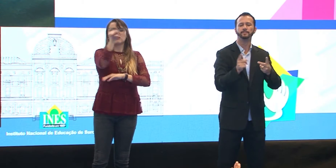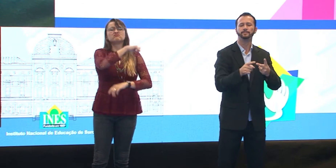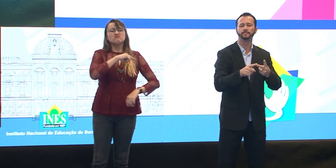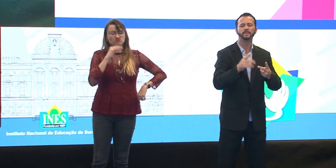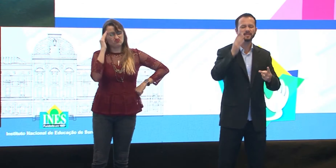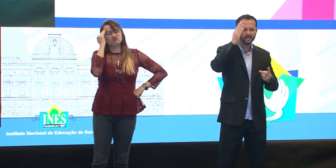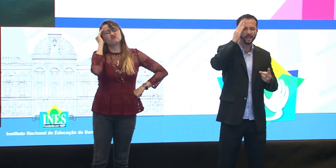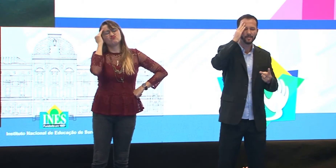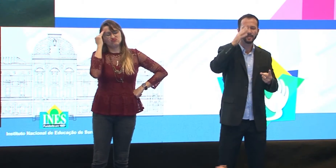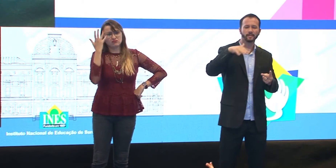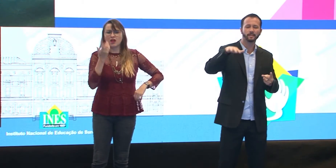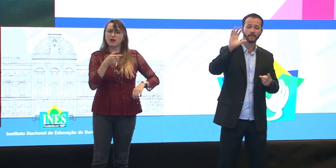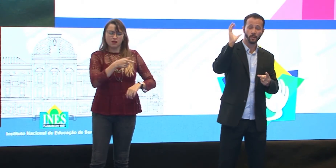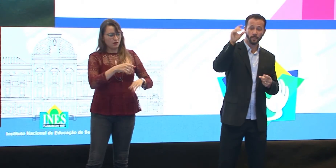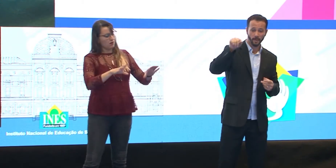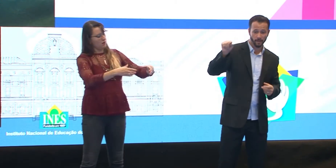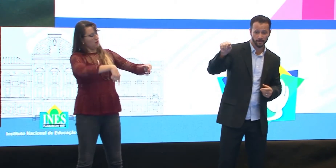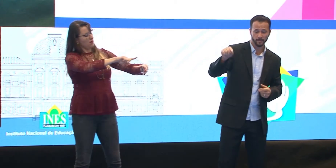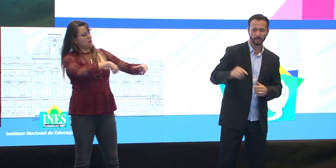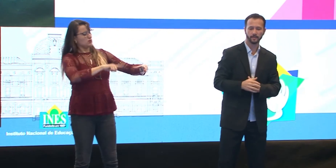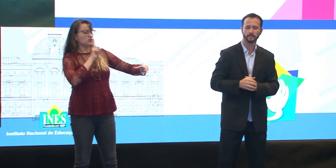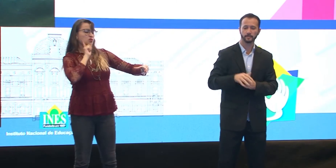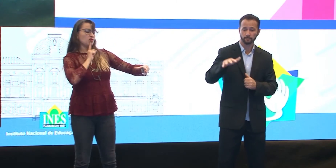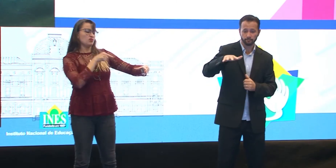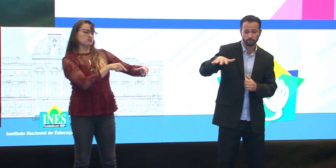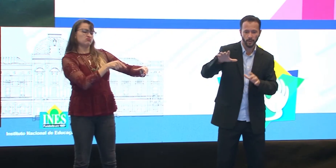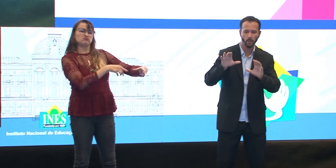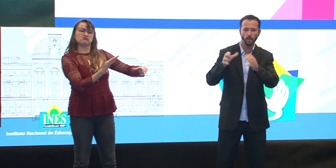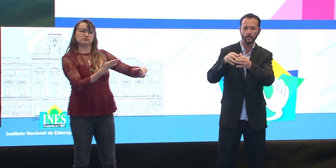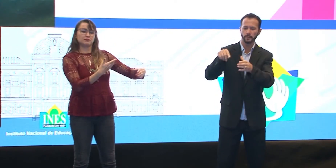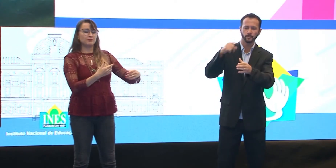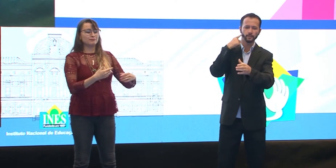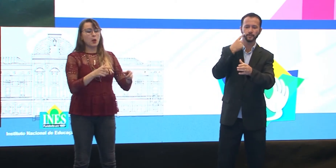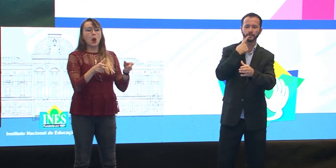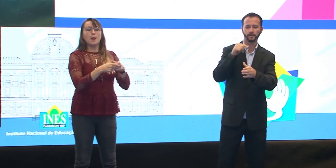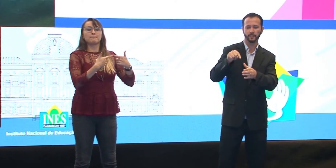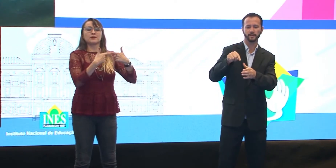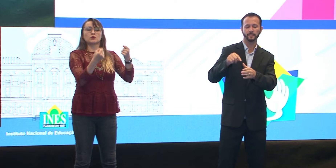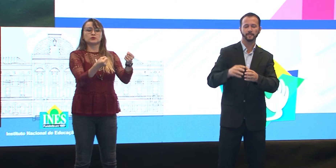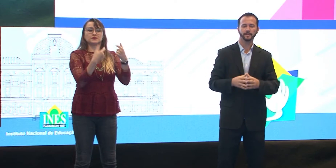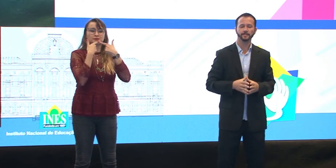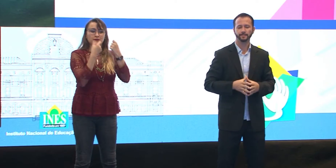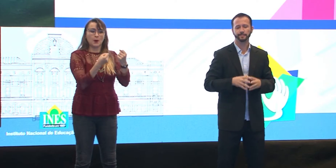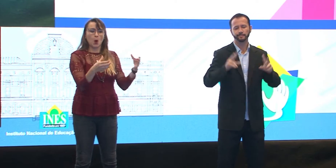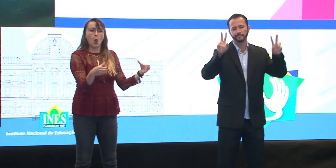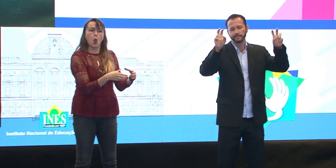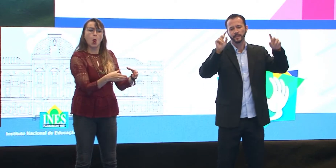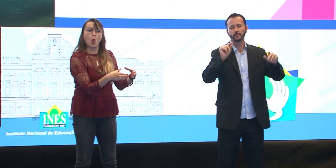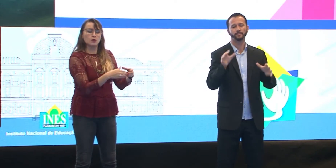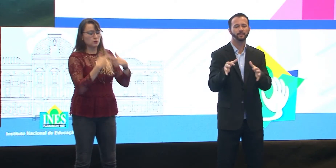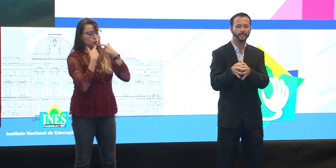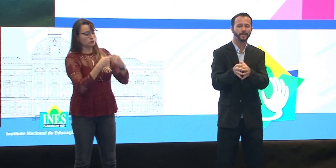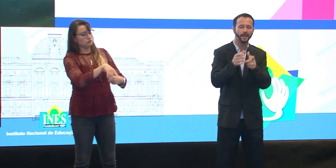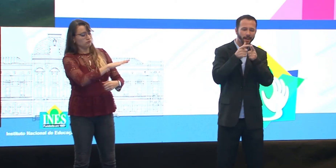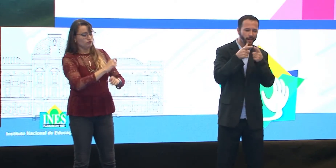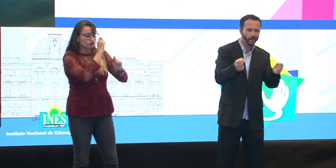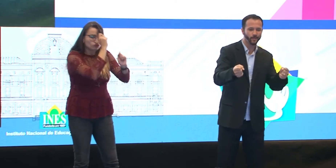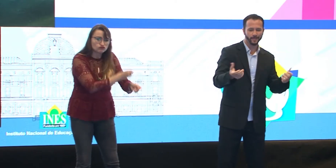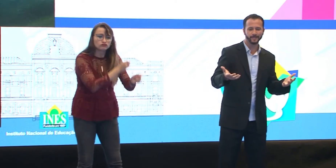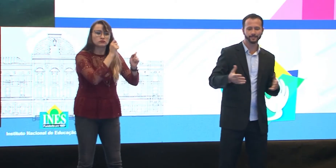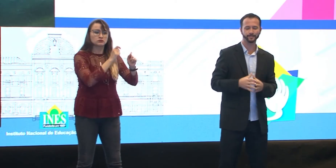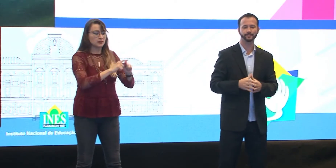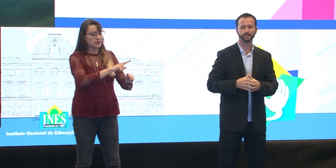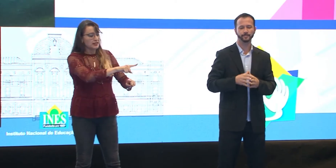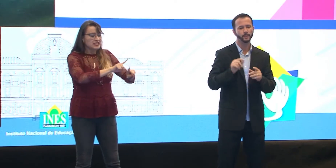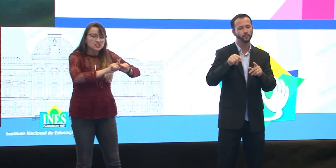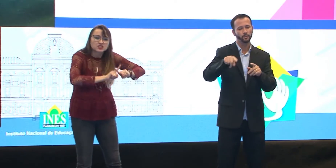Uma outra influência é que a maneira como os surdos são vistos, a perspectiva, a concepção de surdez